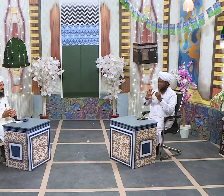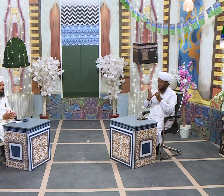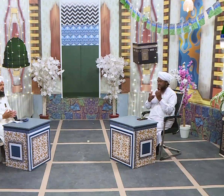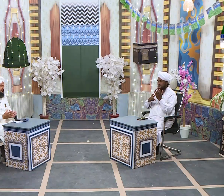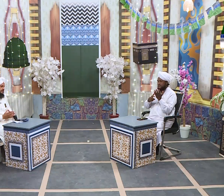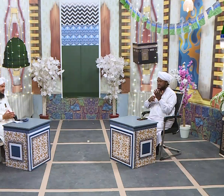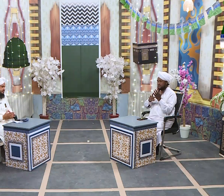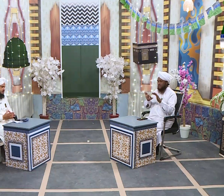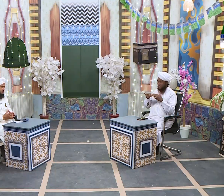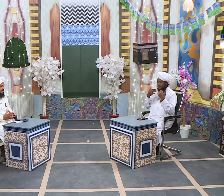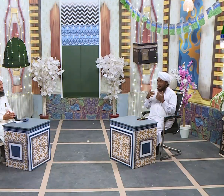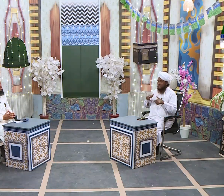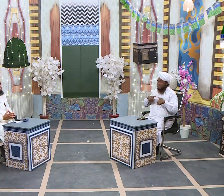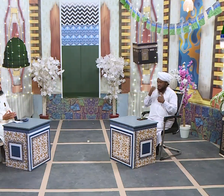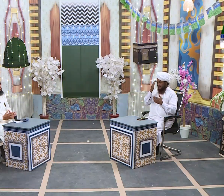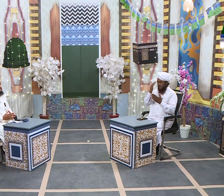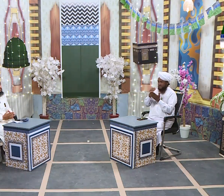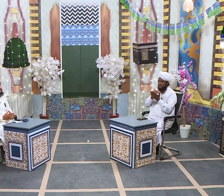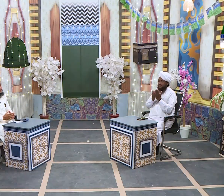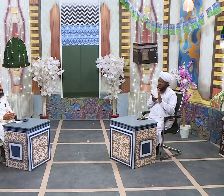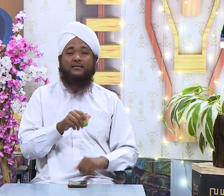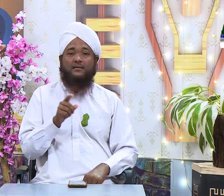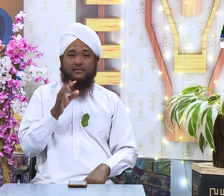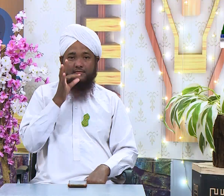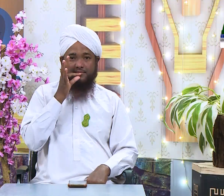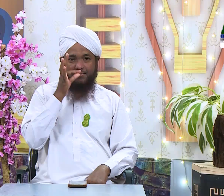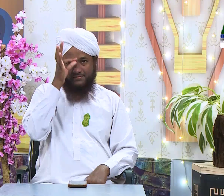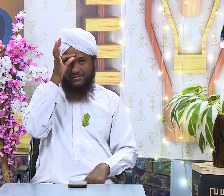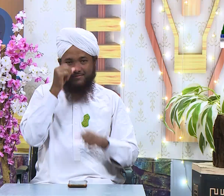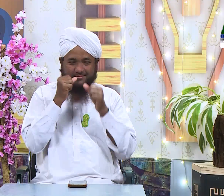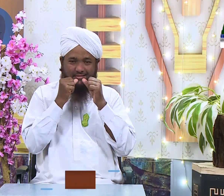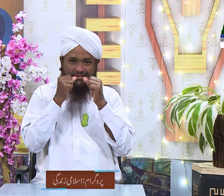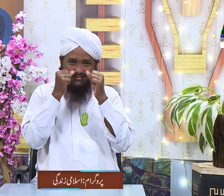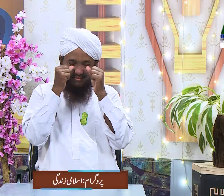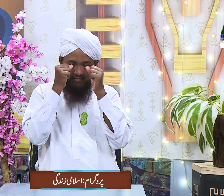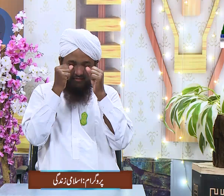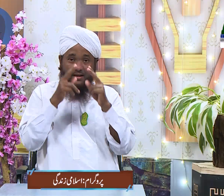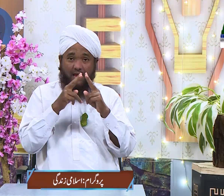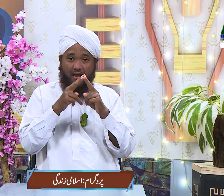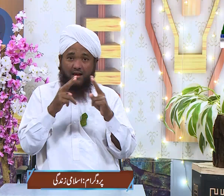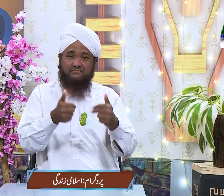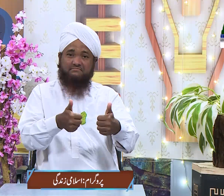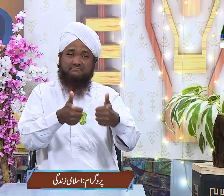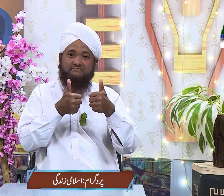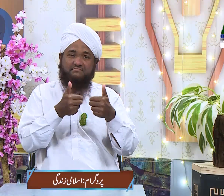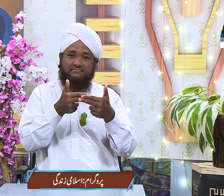اسلامی زندگی، اور آج ہم انشاءاللہ تبارک و تعالی نبی پاک صلی اللہ تعالی علیہ وسلم کے اخلاق کے